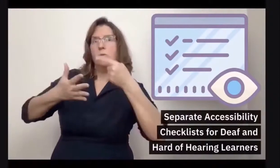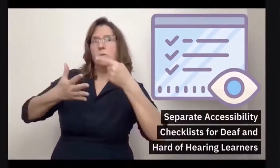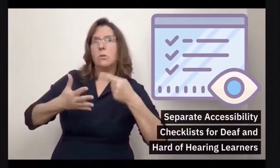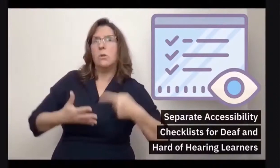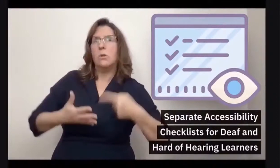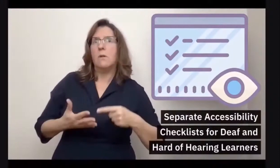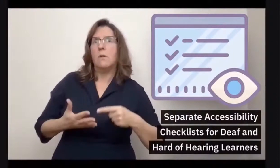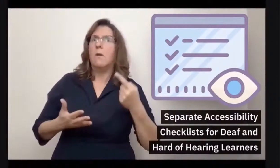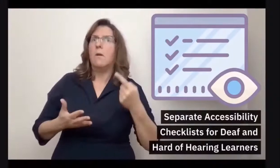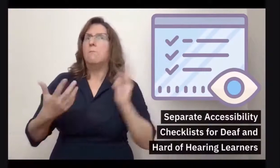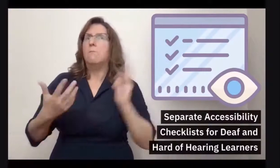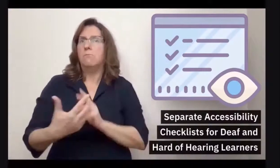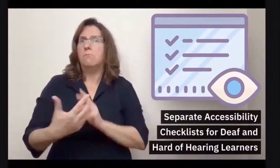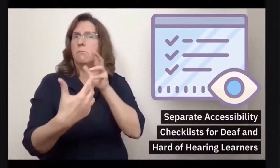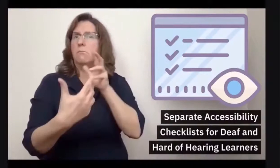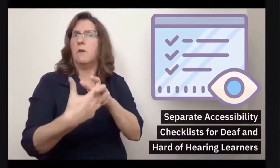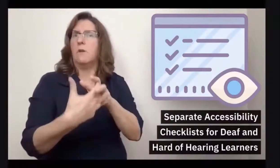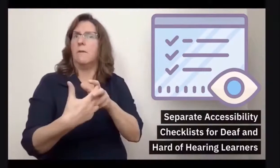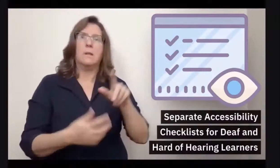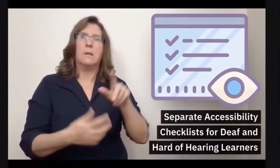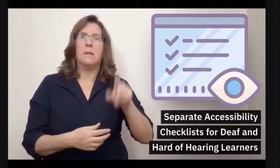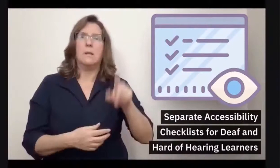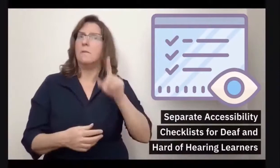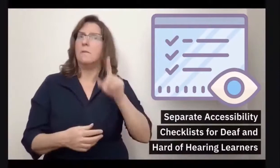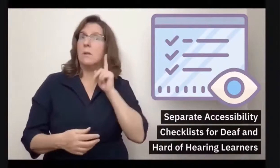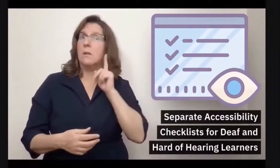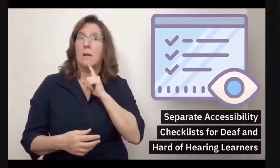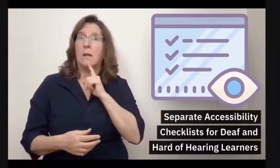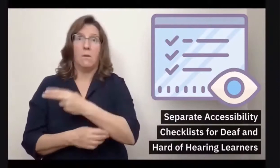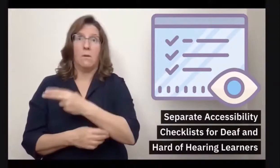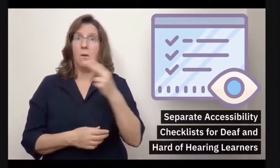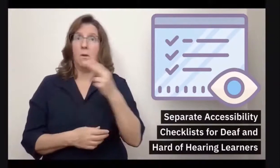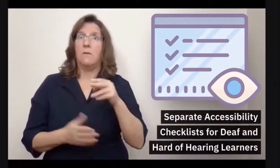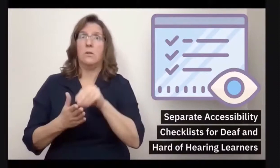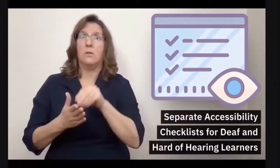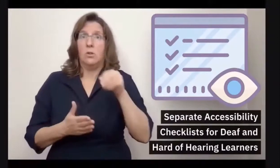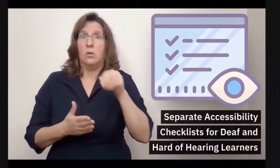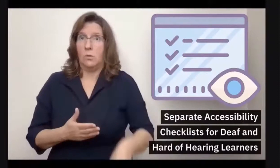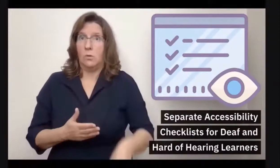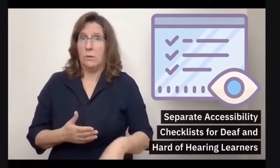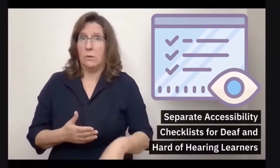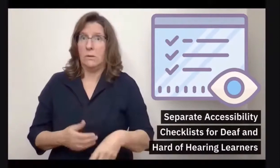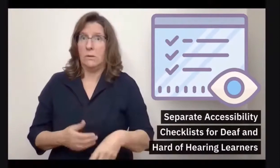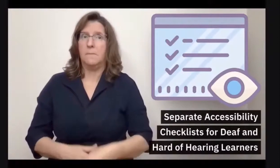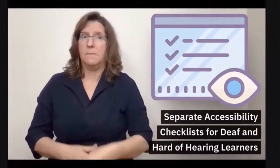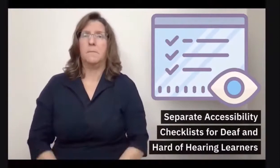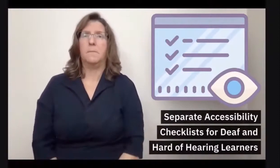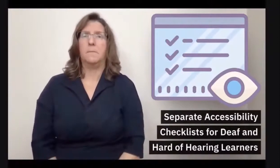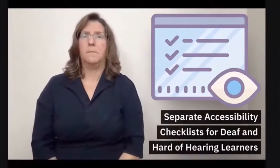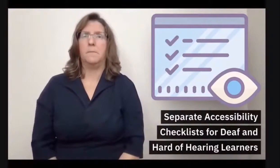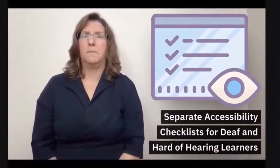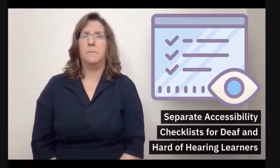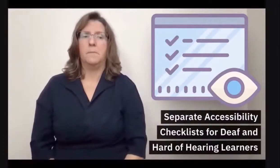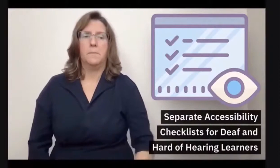hubiera elementos compatibles con las necesidades de estos alumnos con sordera y dificultad